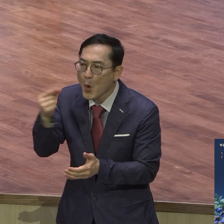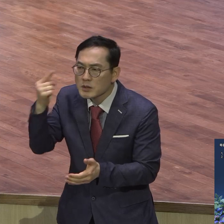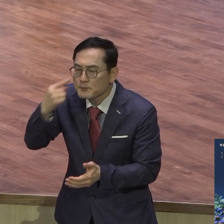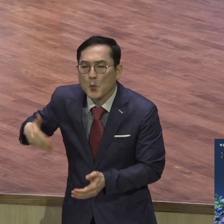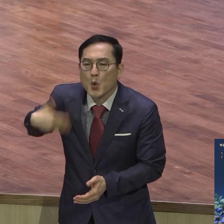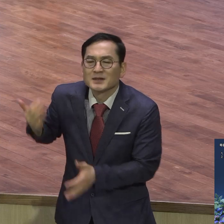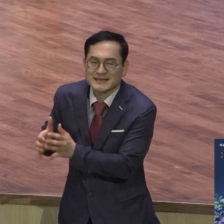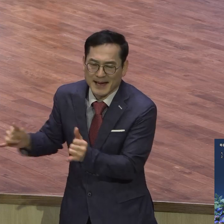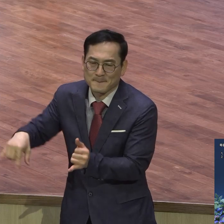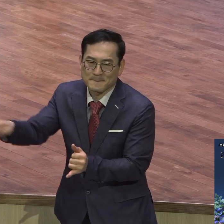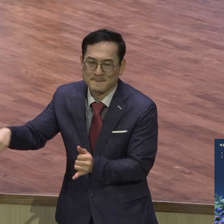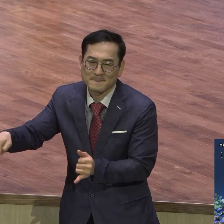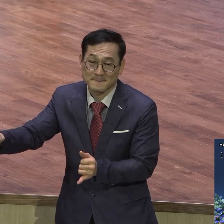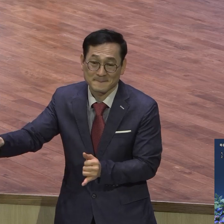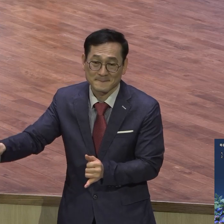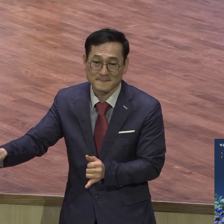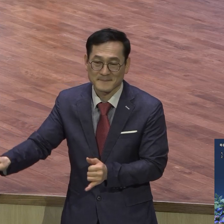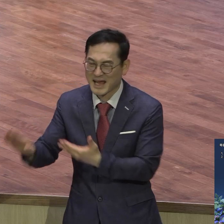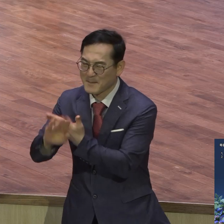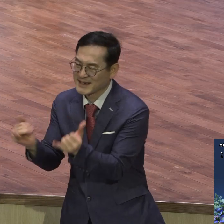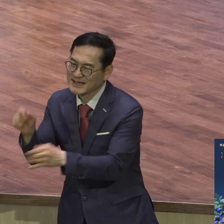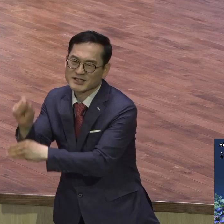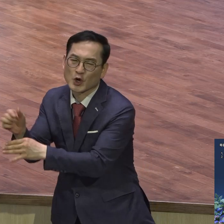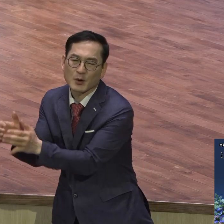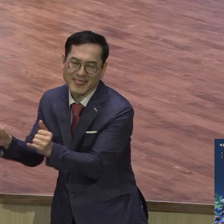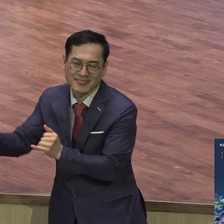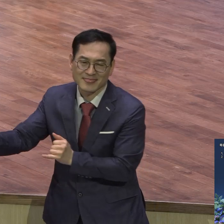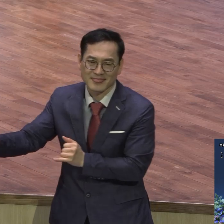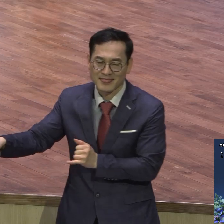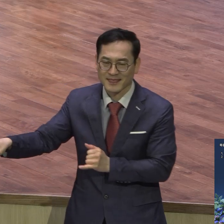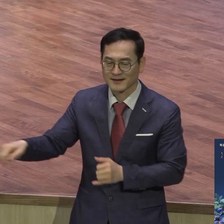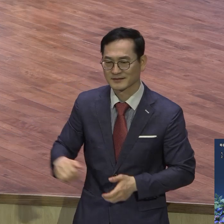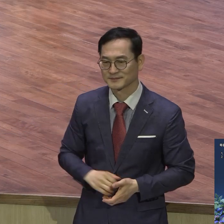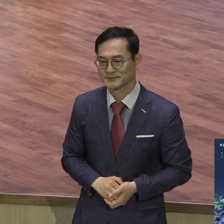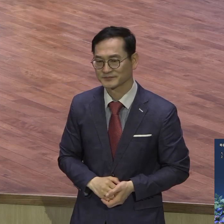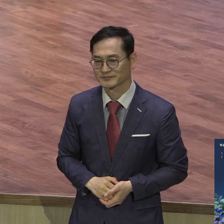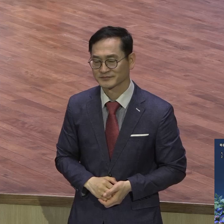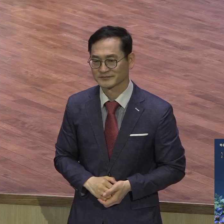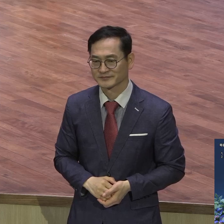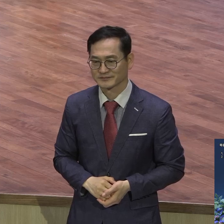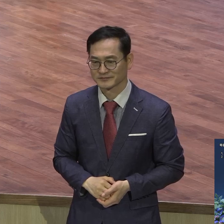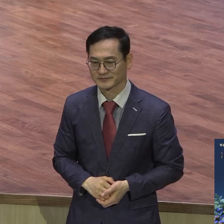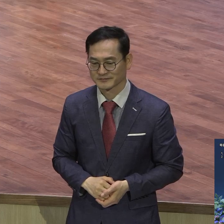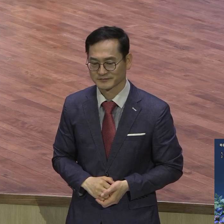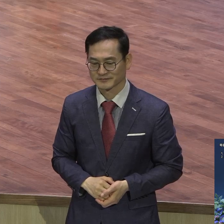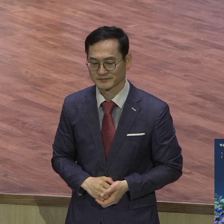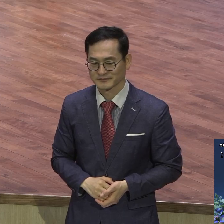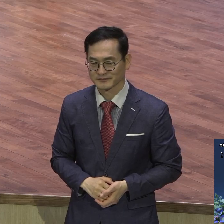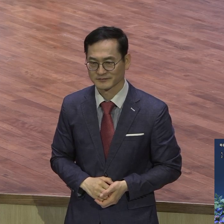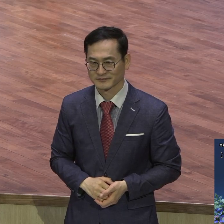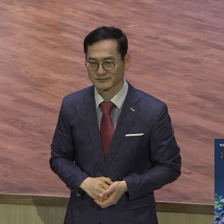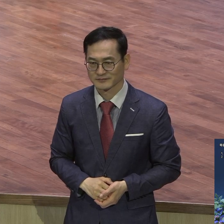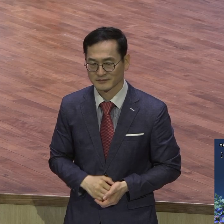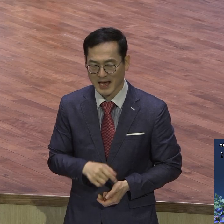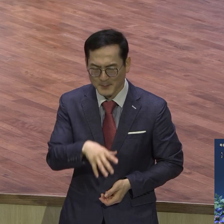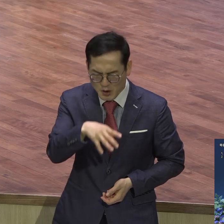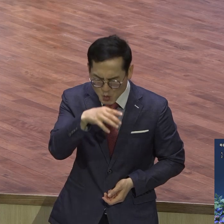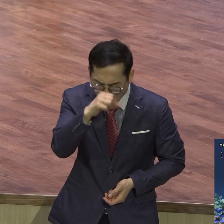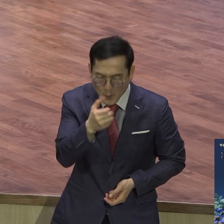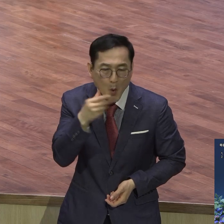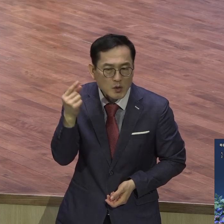비판과 정자만 하는 바르생 스위관들을 가리키고 하는 말이에요. 이런 자들에게는 아무리 좋은